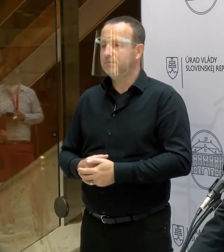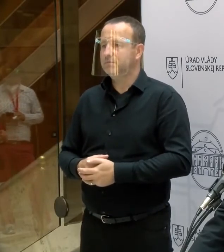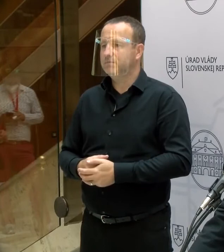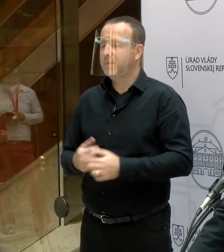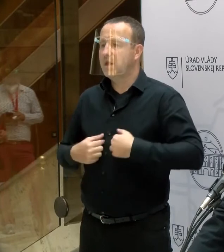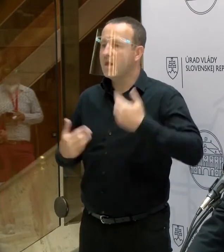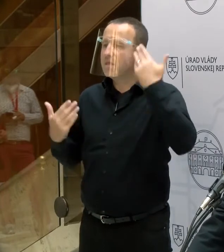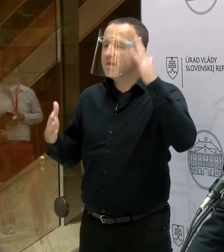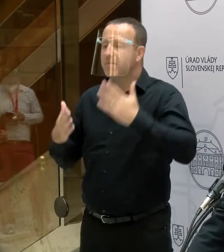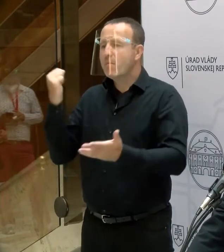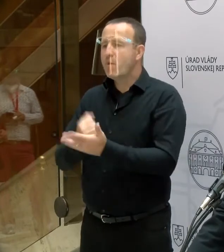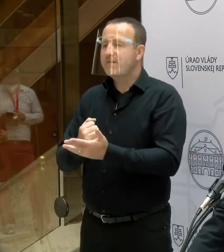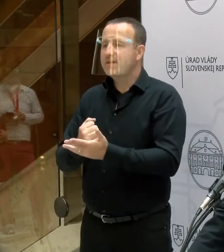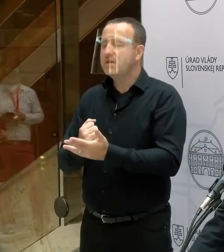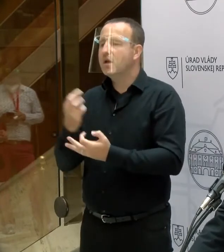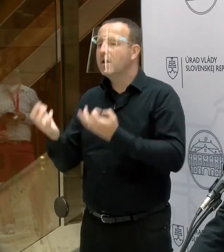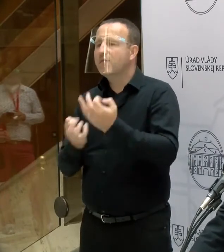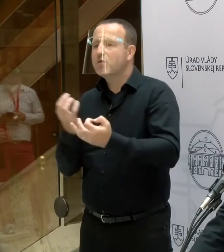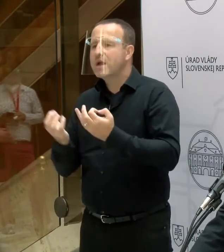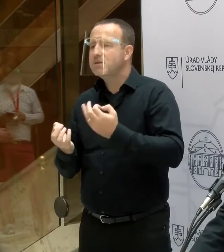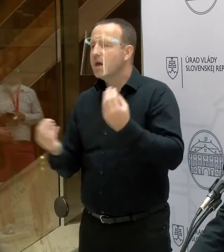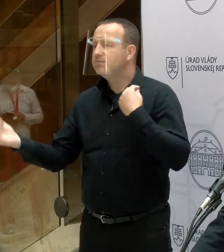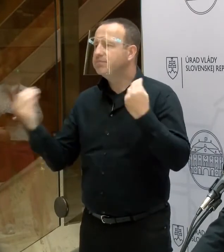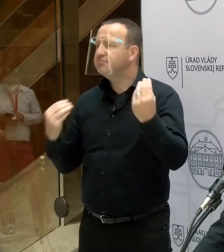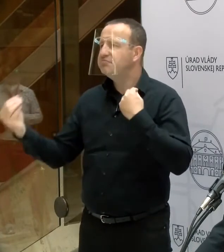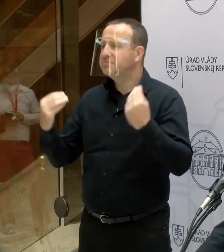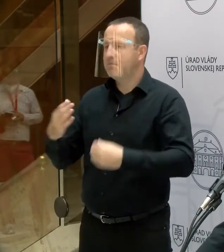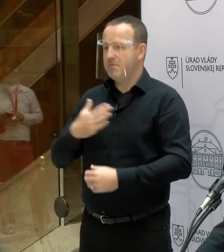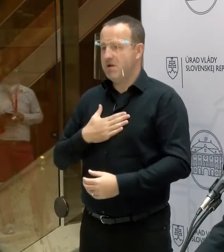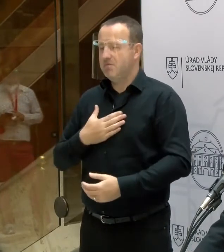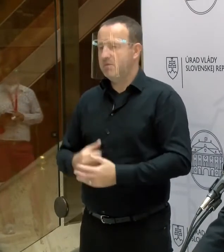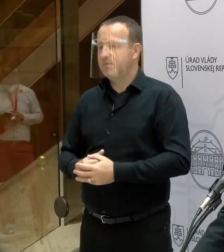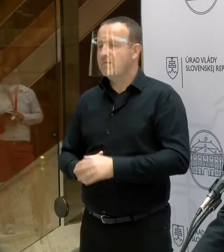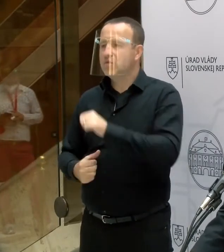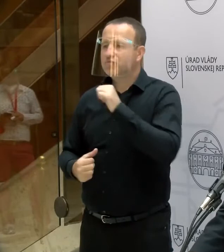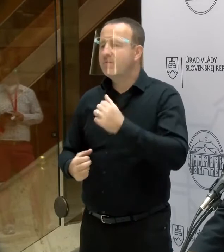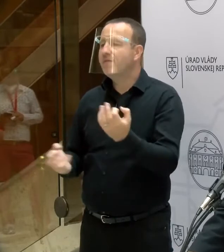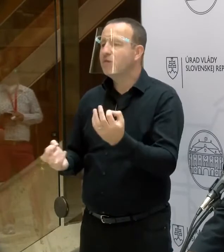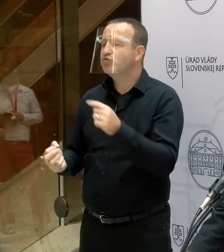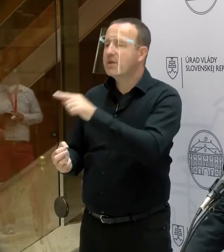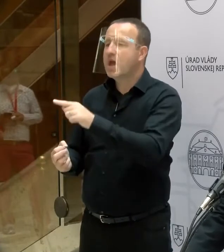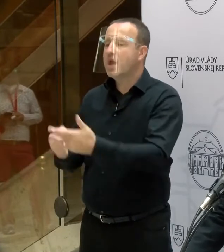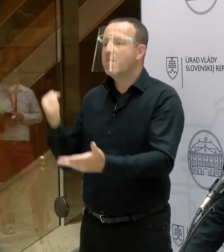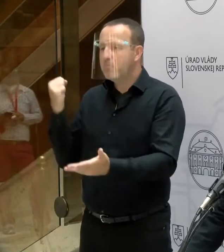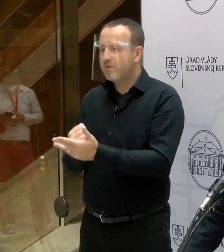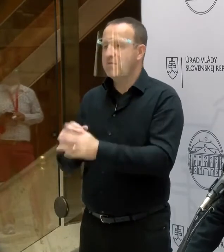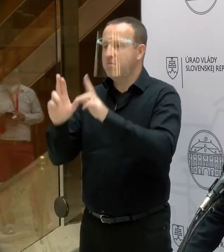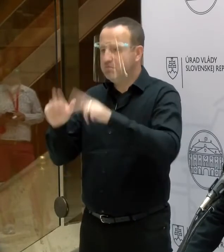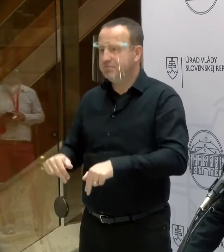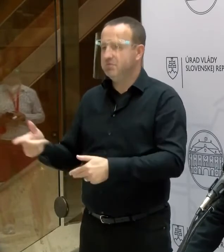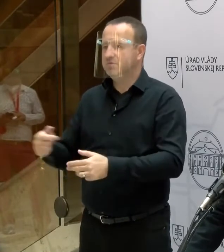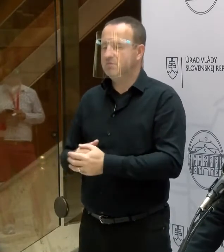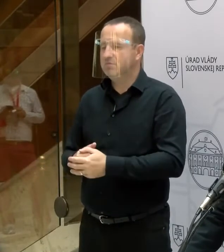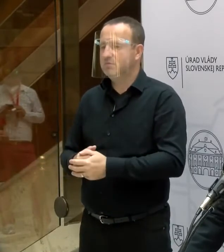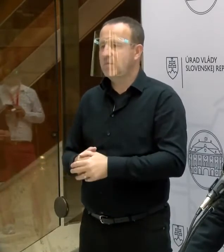zatiaľ neviem potvrdiť zo žiadnych informácií, ktoré mám, že by sa niečo takéto potvrdzovalo, ale to